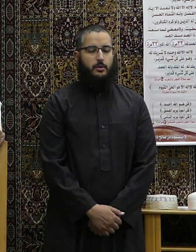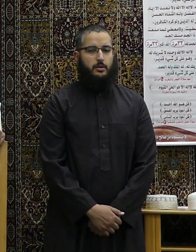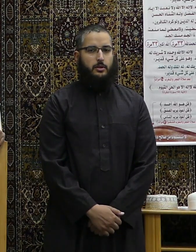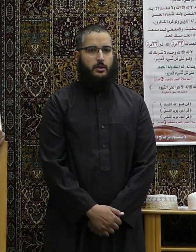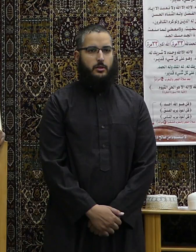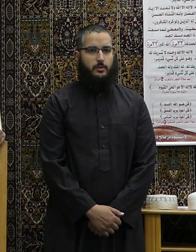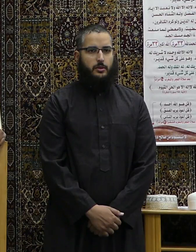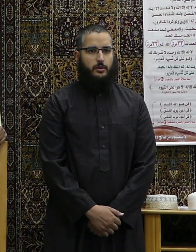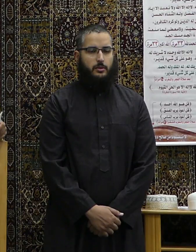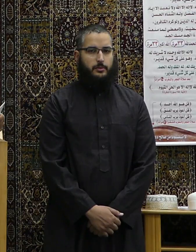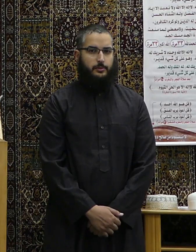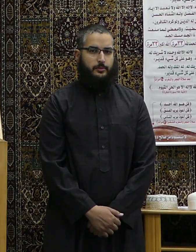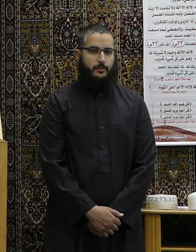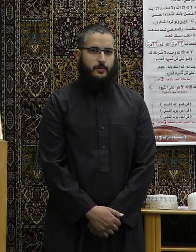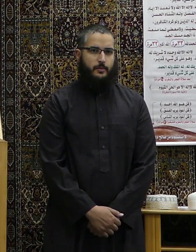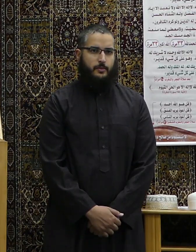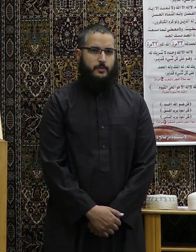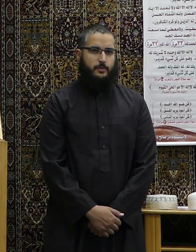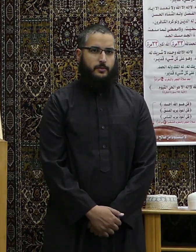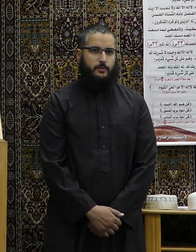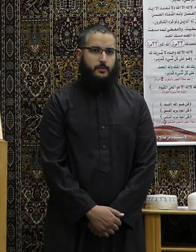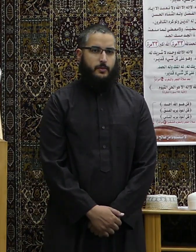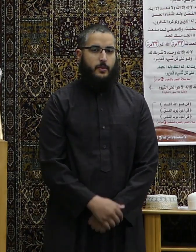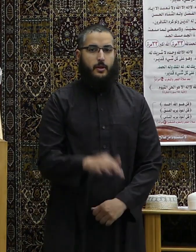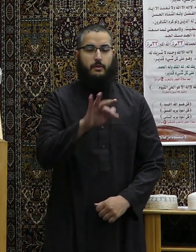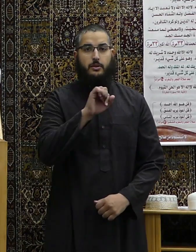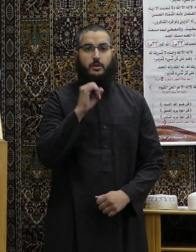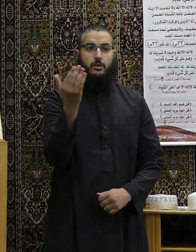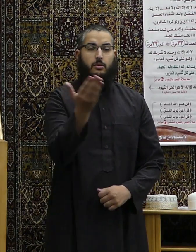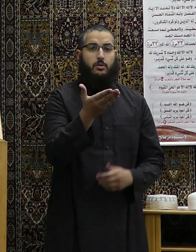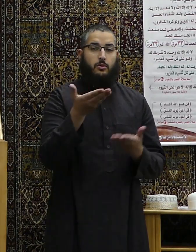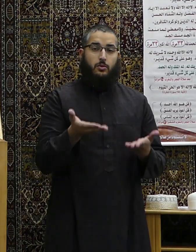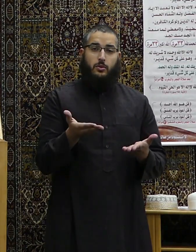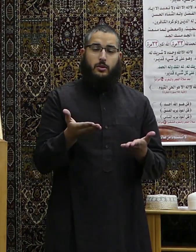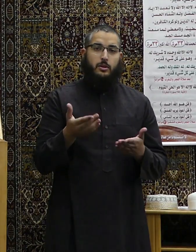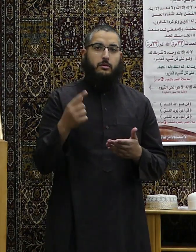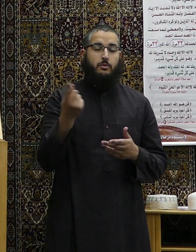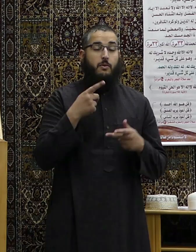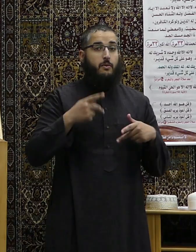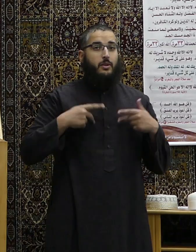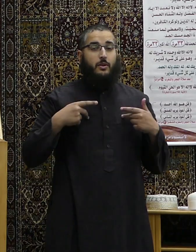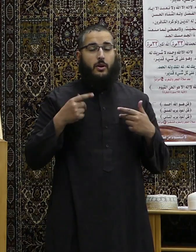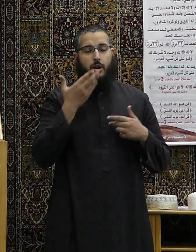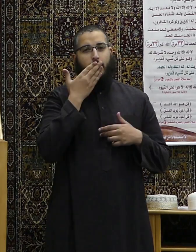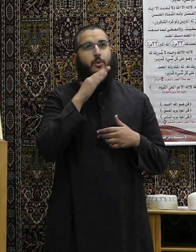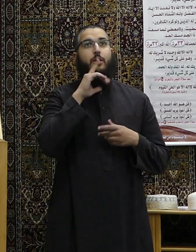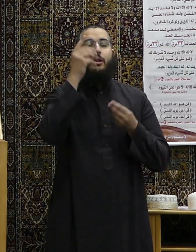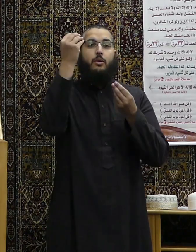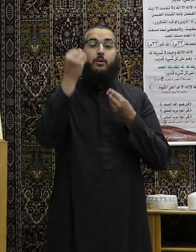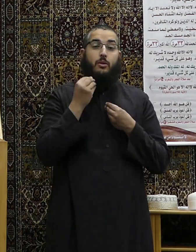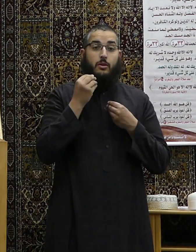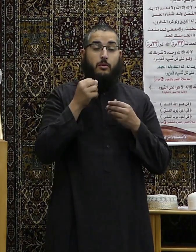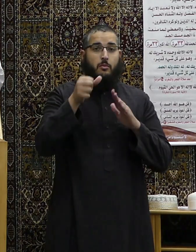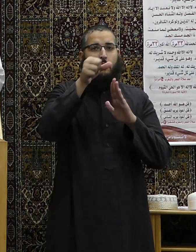اتبعهم بإحسان إلى يوم الدين أما بعد Mes chers frères et sœurs, nous voici vivants, walillah alhamd,